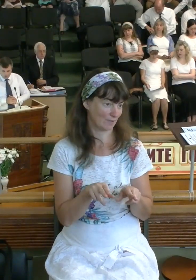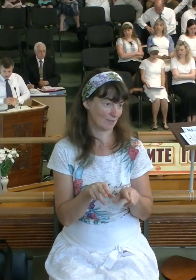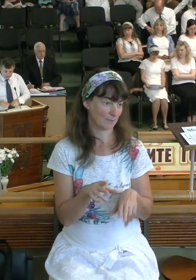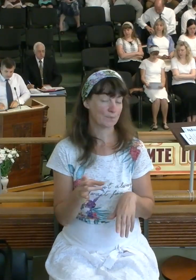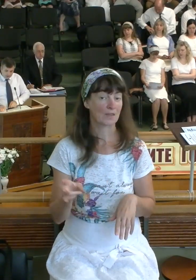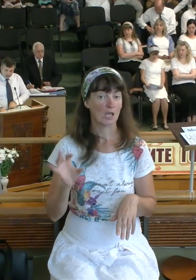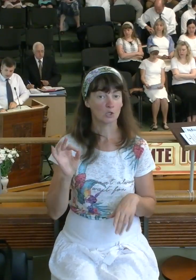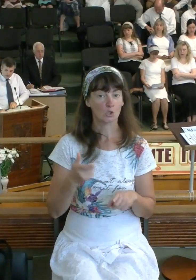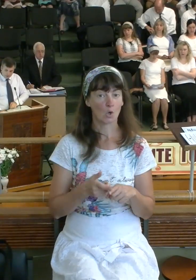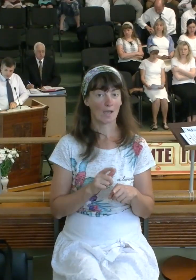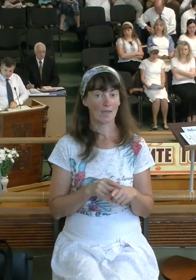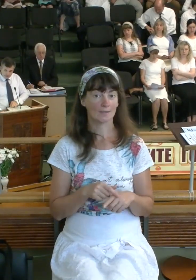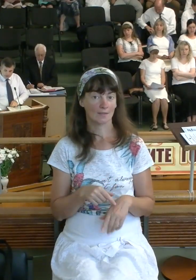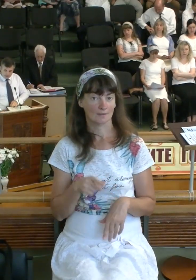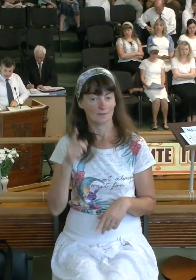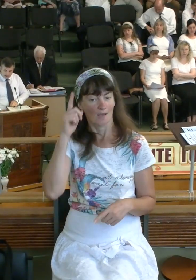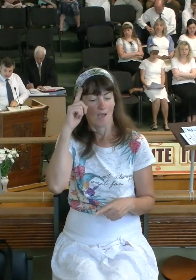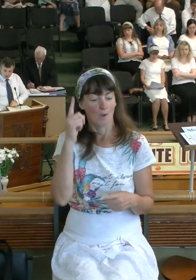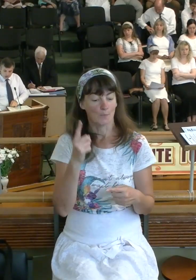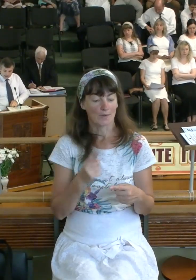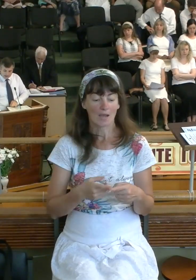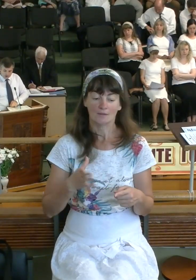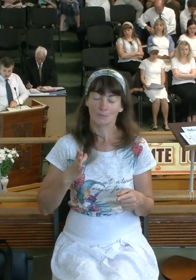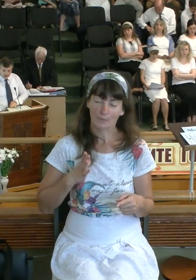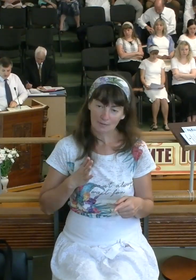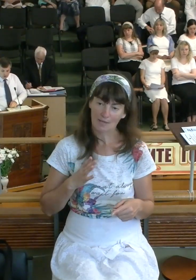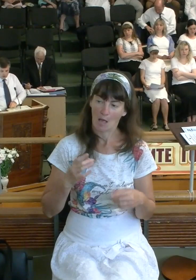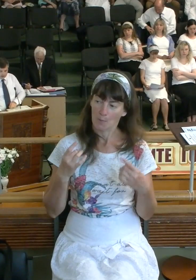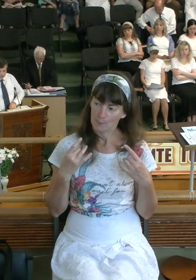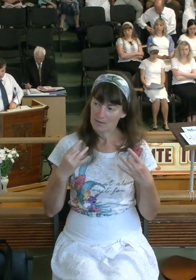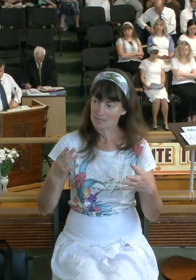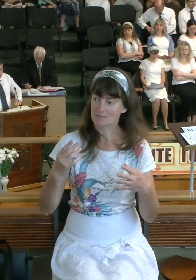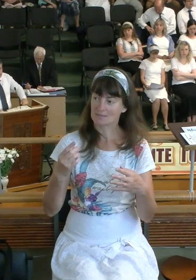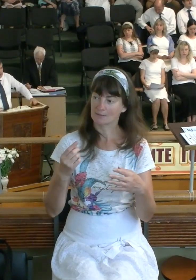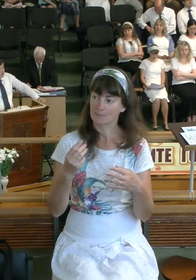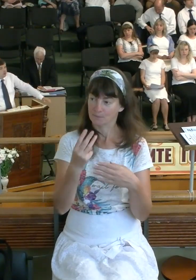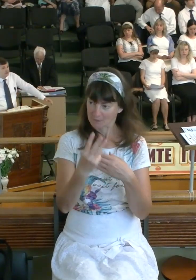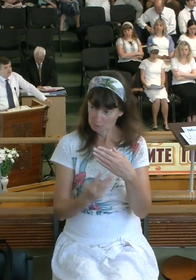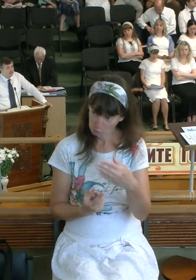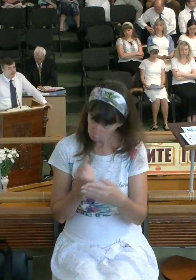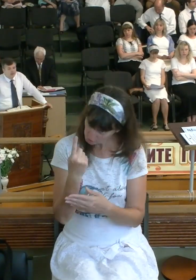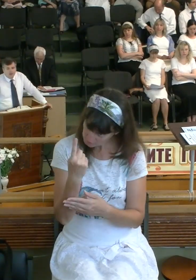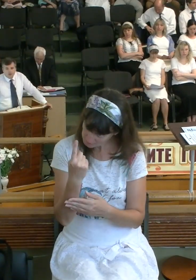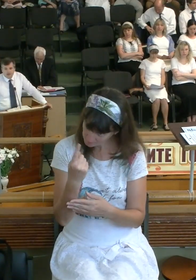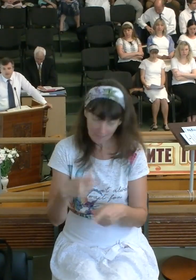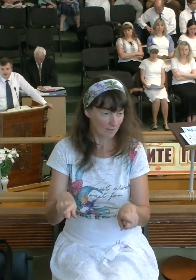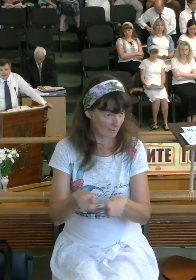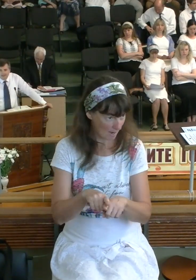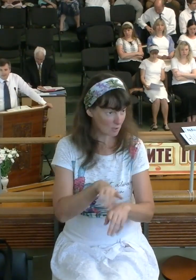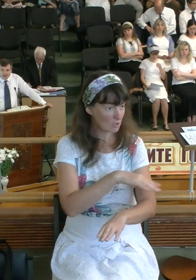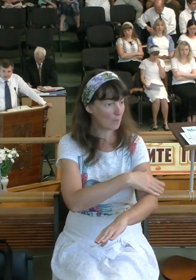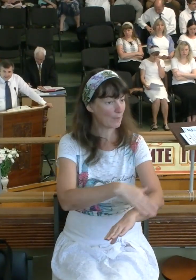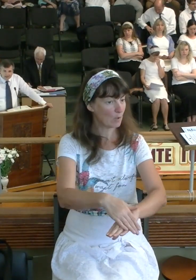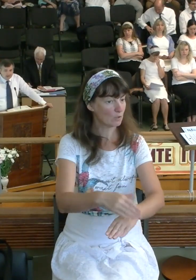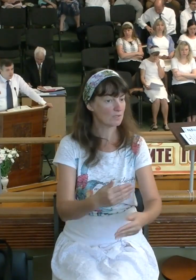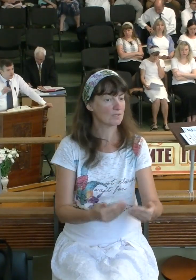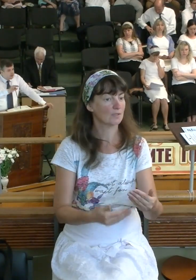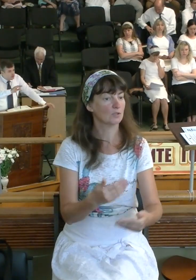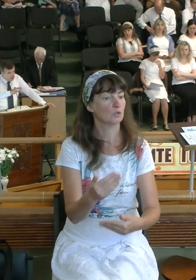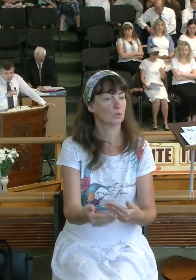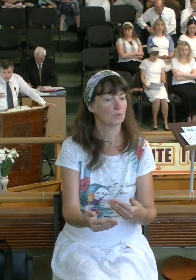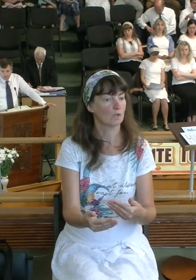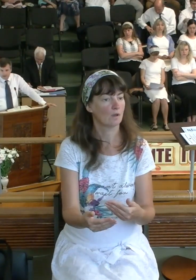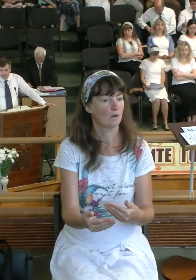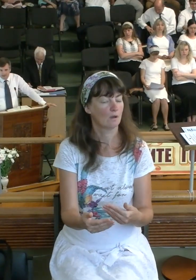когда он, вот был праздник Троицы, сошествие Духа Святого, он вышел на улицы, и он говорит, этот праздник,